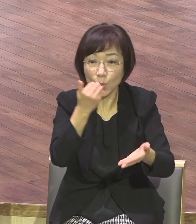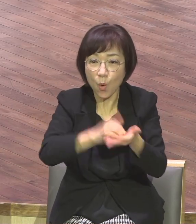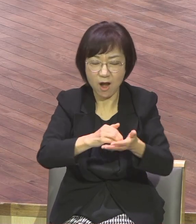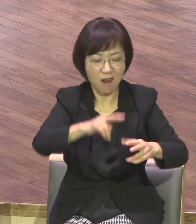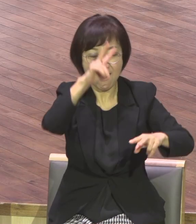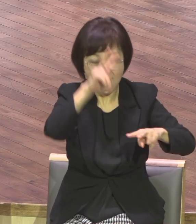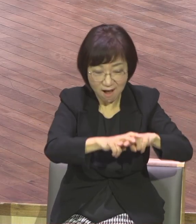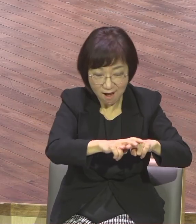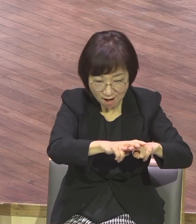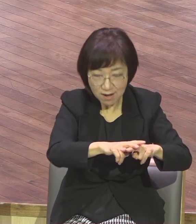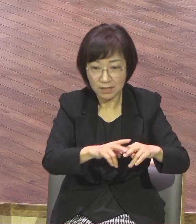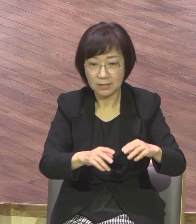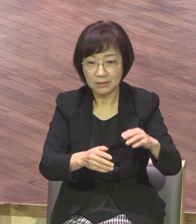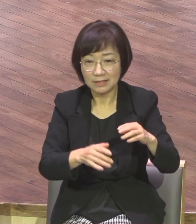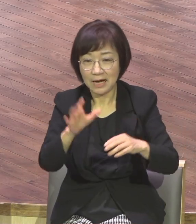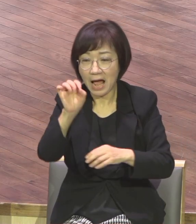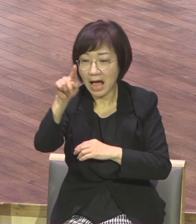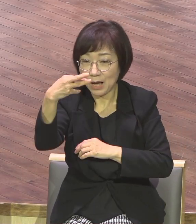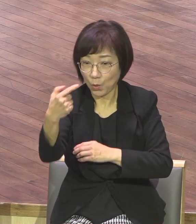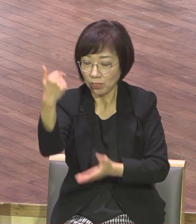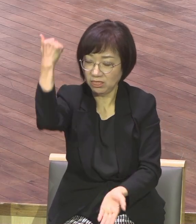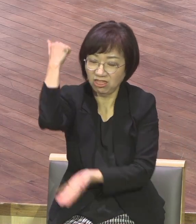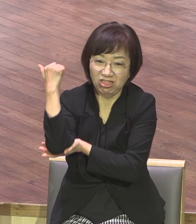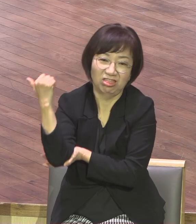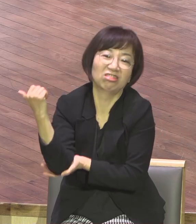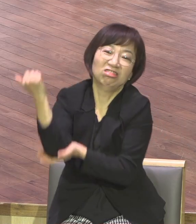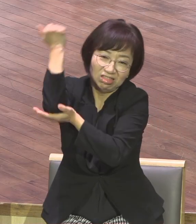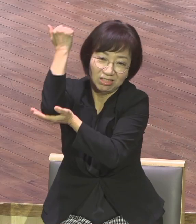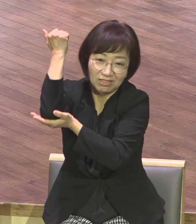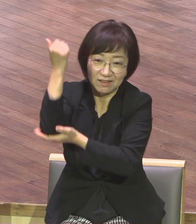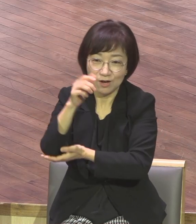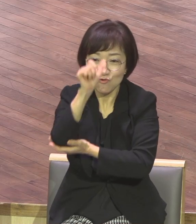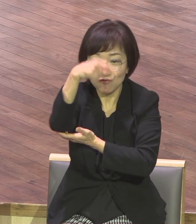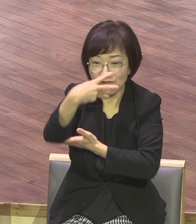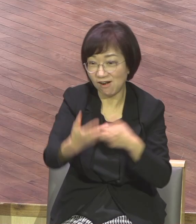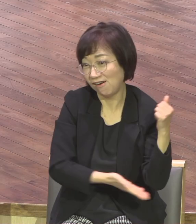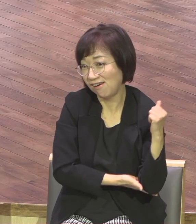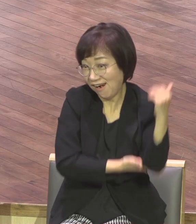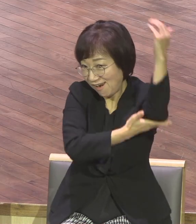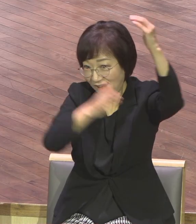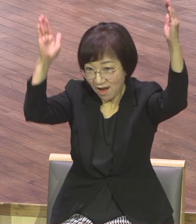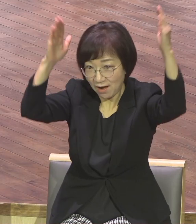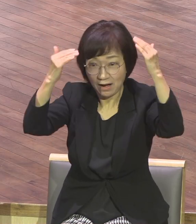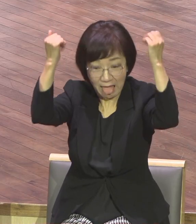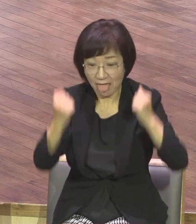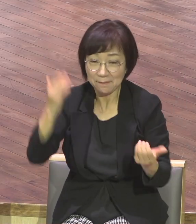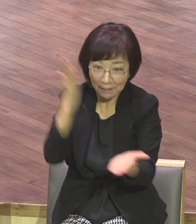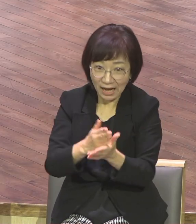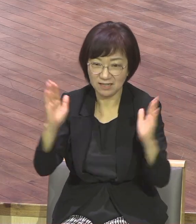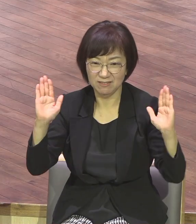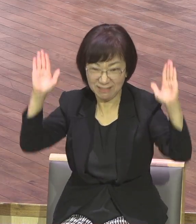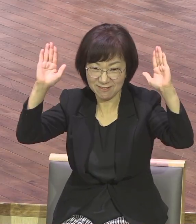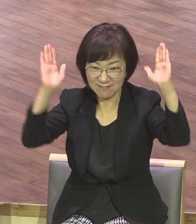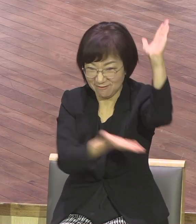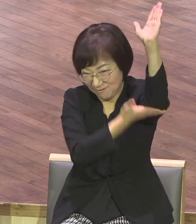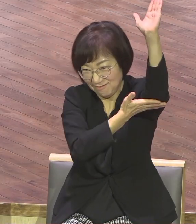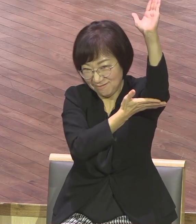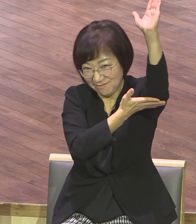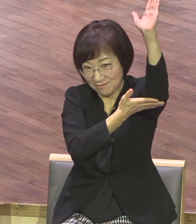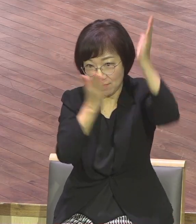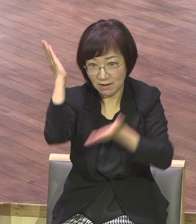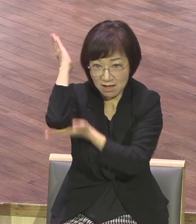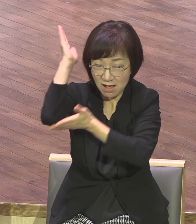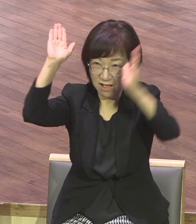이 아론과 후리 한쪽 손을 다 잡았어요. 이렇게 잡고 들고 들게 만드니까 계속